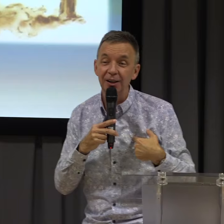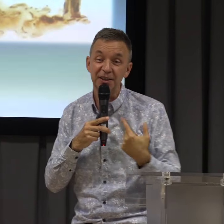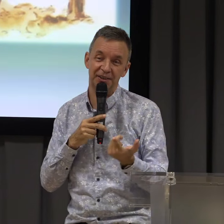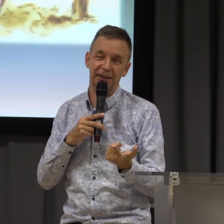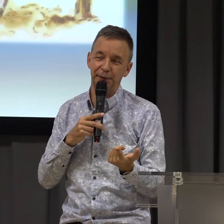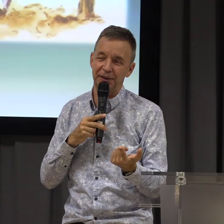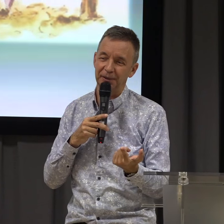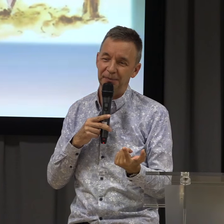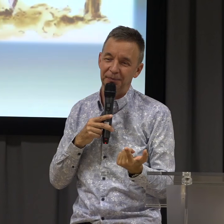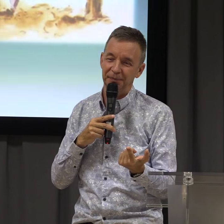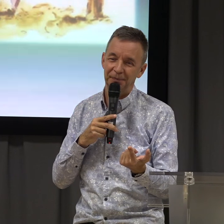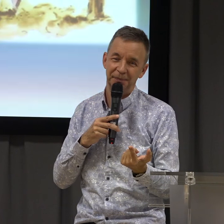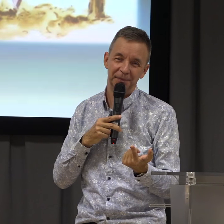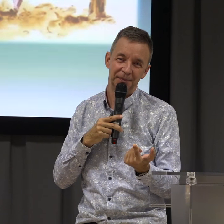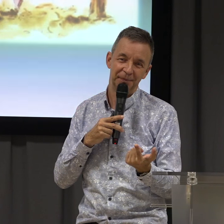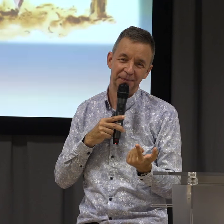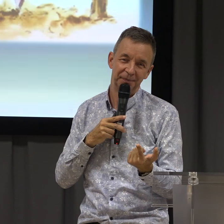moi c'est un sacrifice.